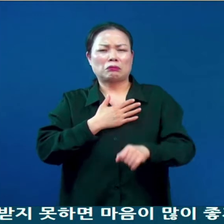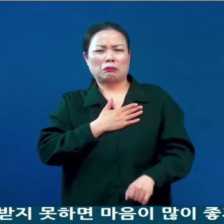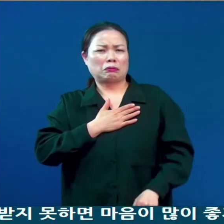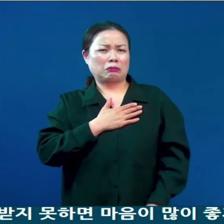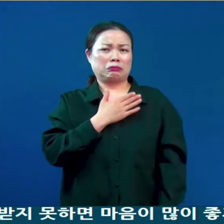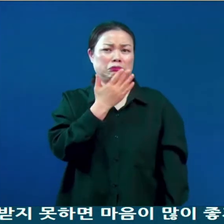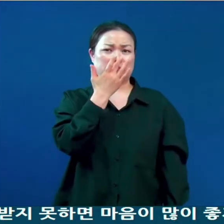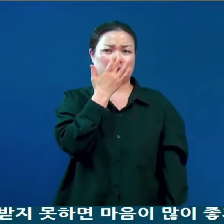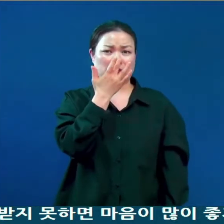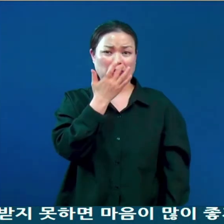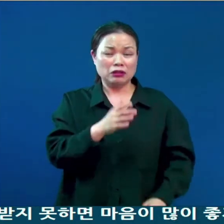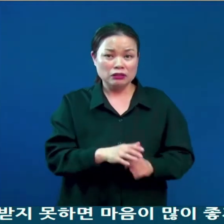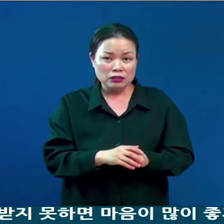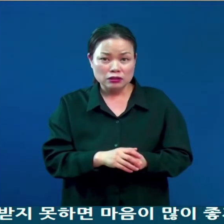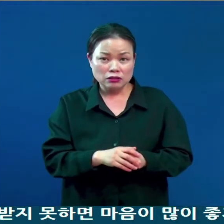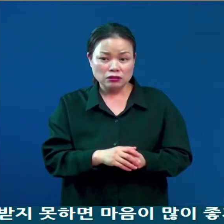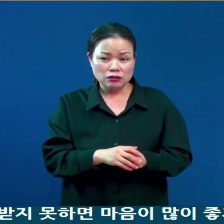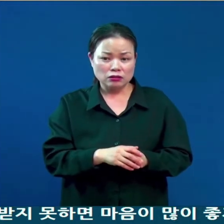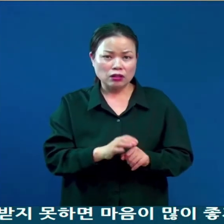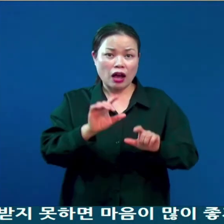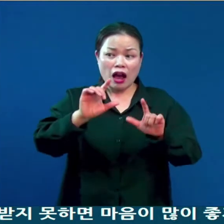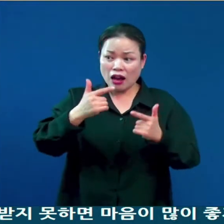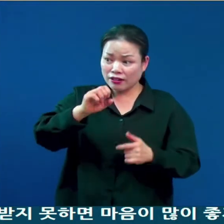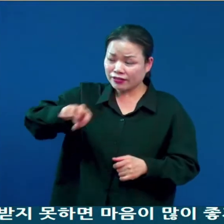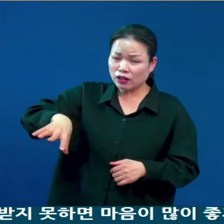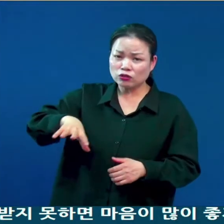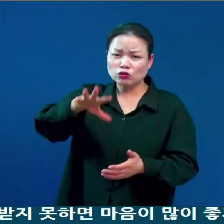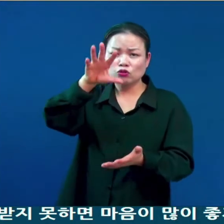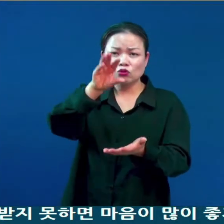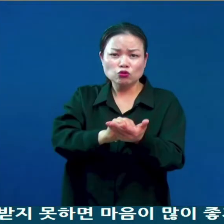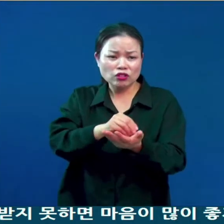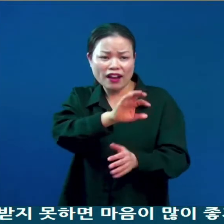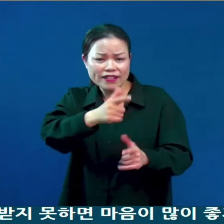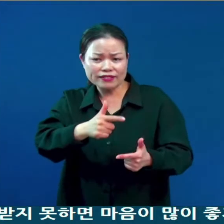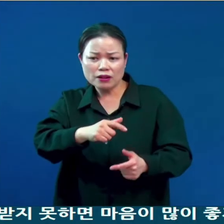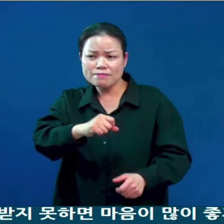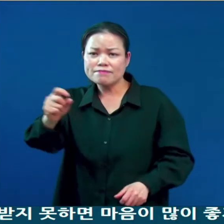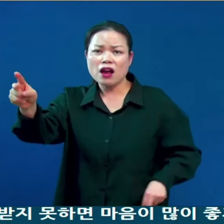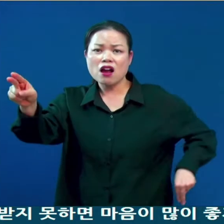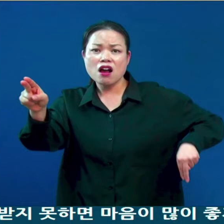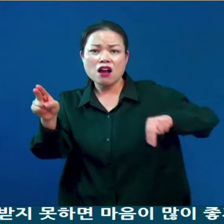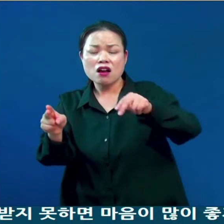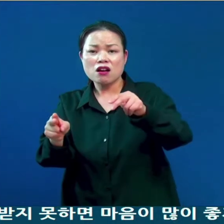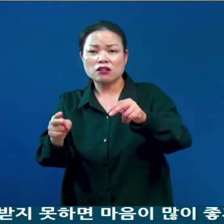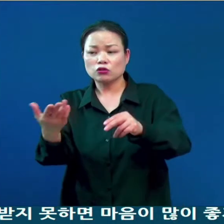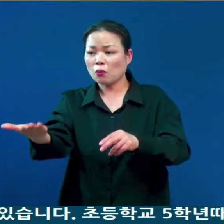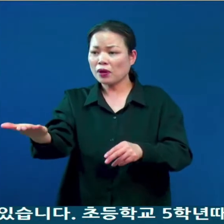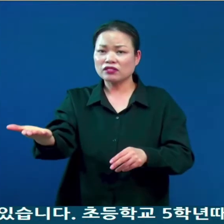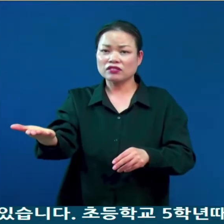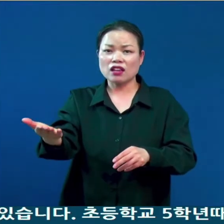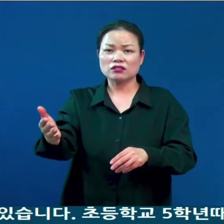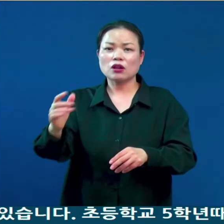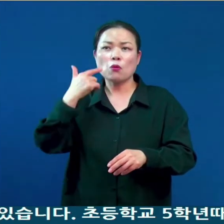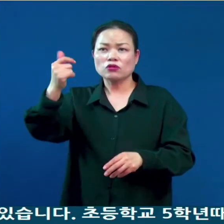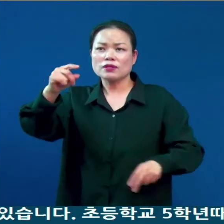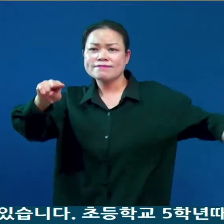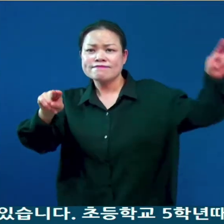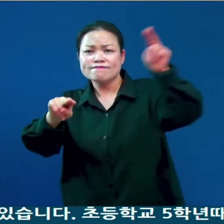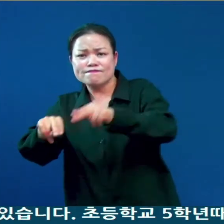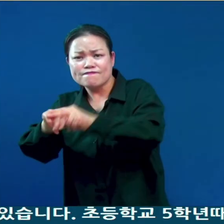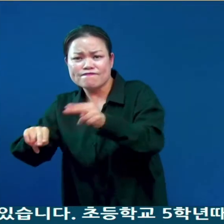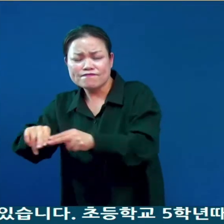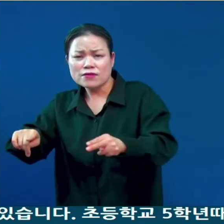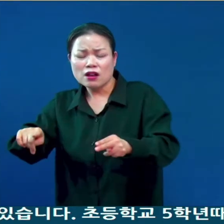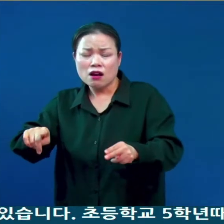별로였는지 그냥 안 했다라고 하면서 그냥 다짜고짜 바로 때리는 거예요. 이제 손바닥 내라 그래가지고, 그러니까 아차